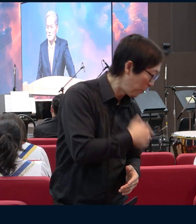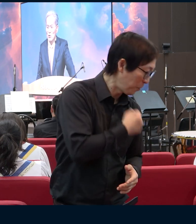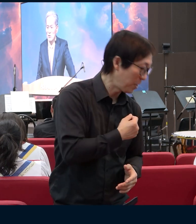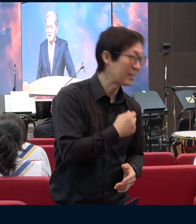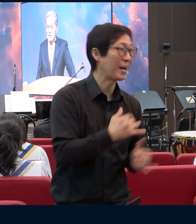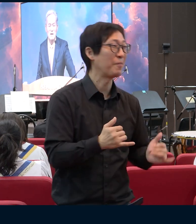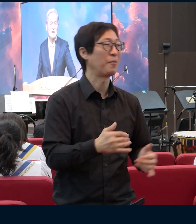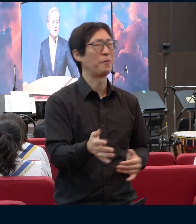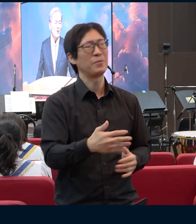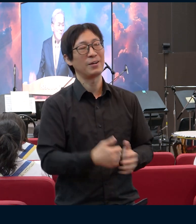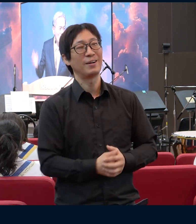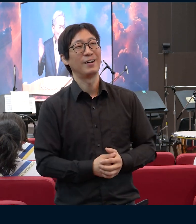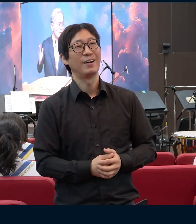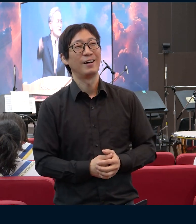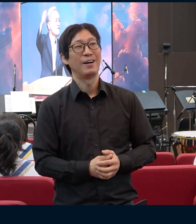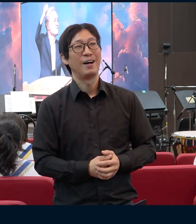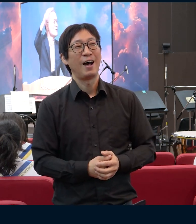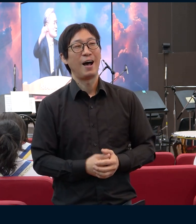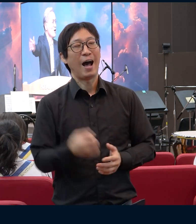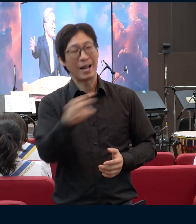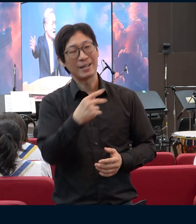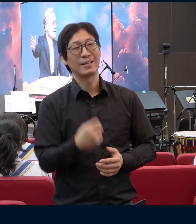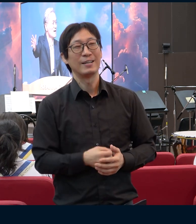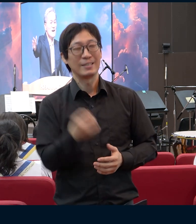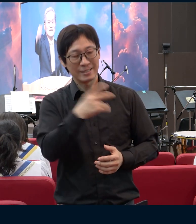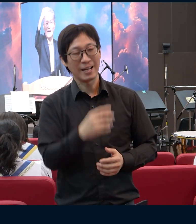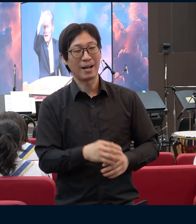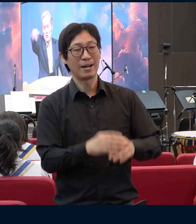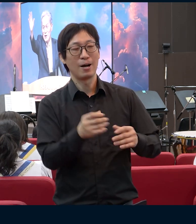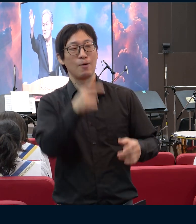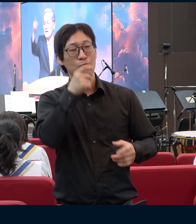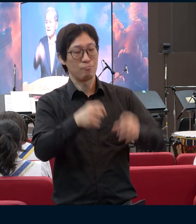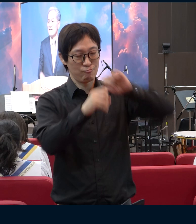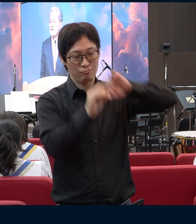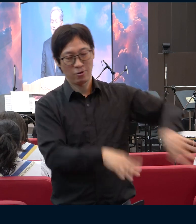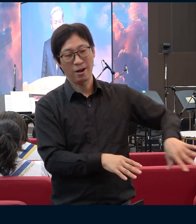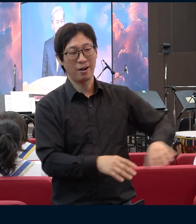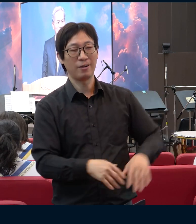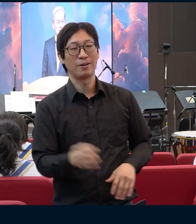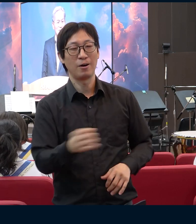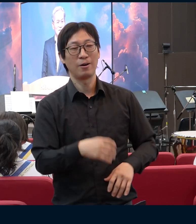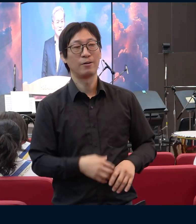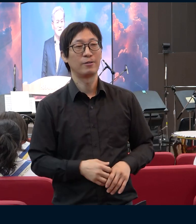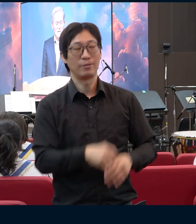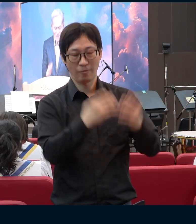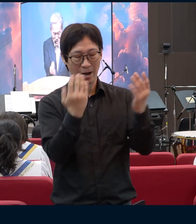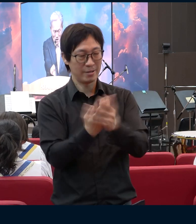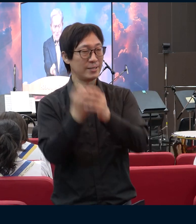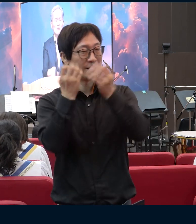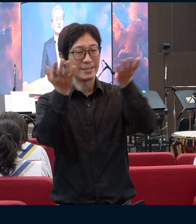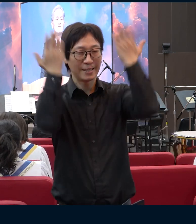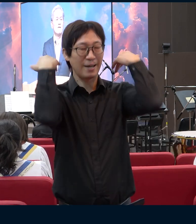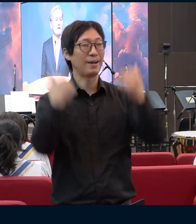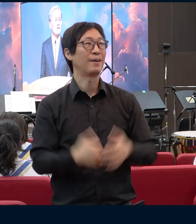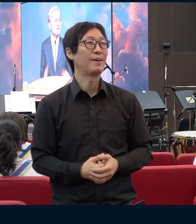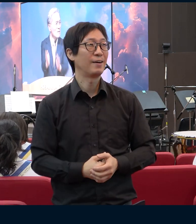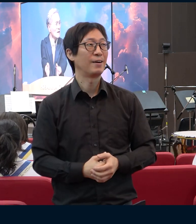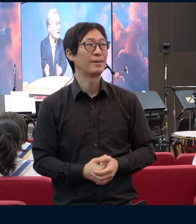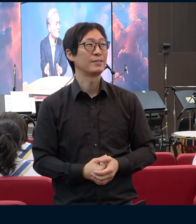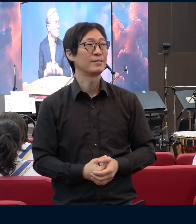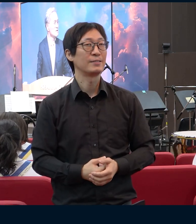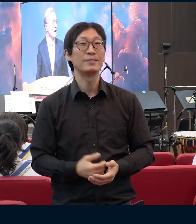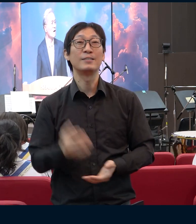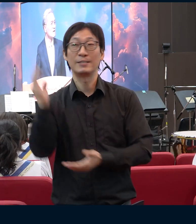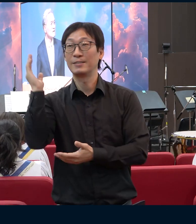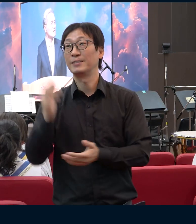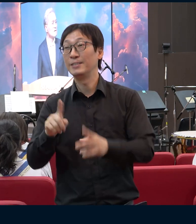이게 가면 어떡하지? 그런 마음이 없어요. 그냥 플러시 아웃이야. 그냥 날려보내는 거예요. 그 얘기하고 있는 거예요.